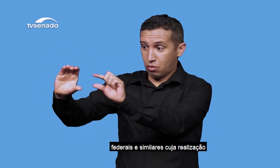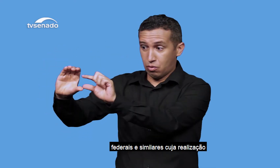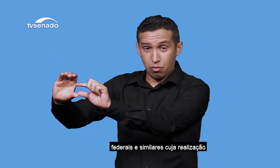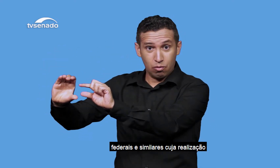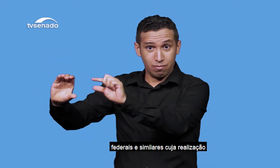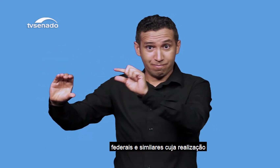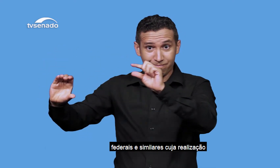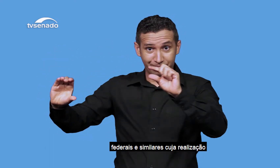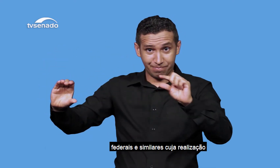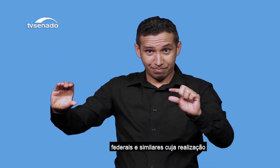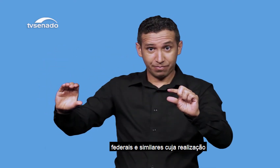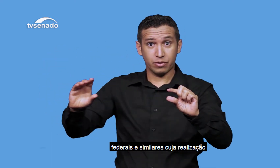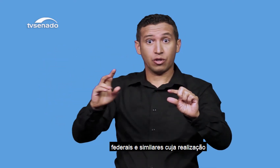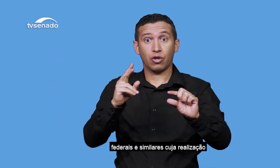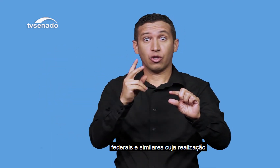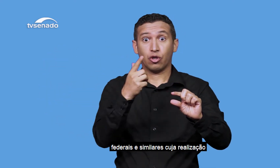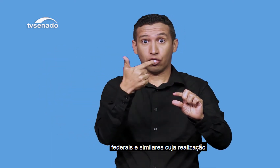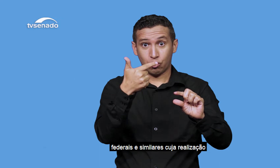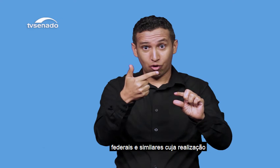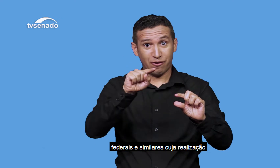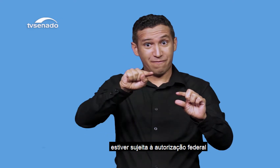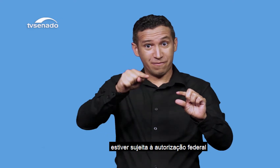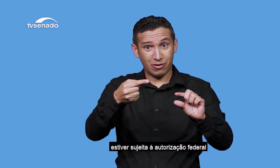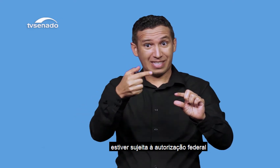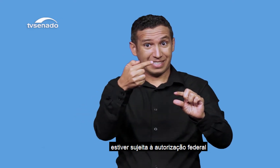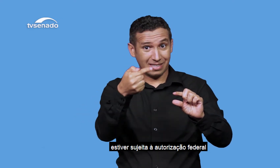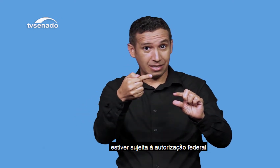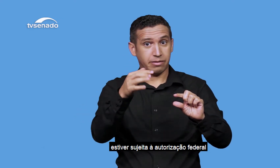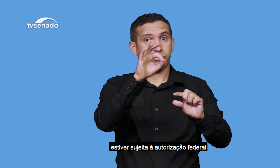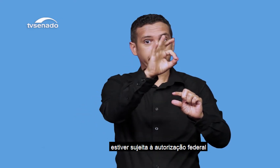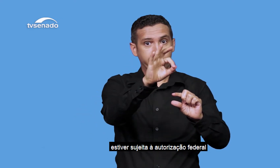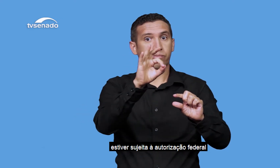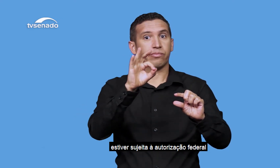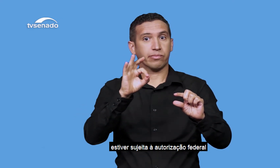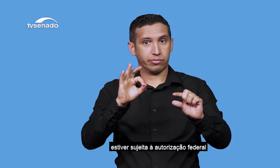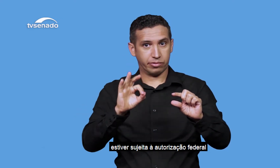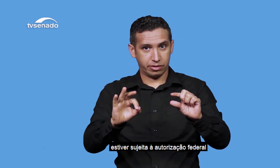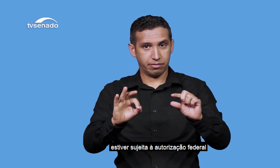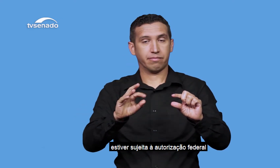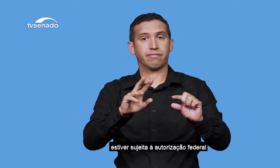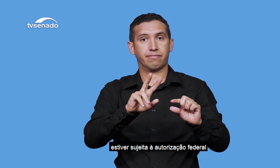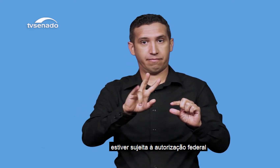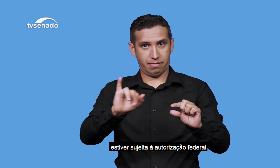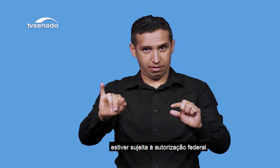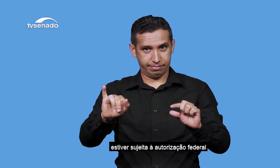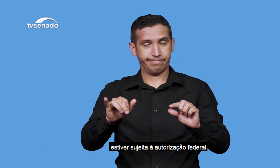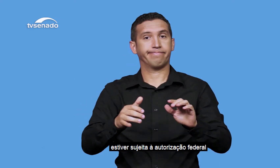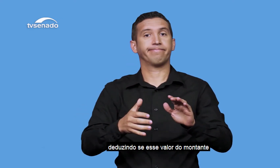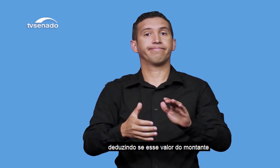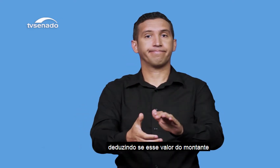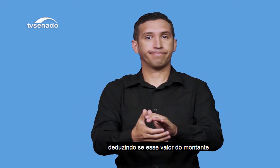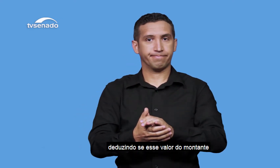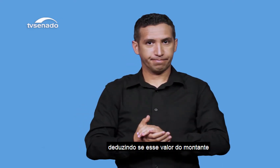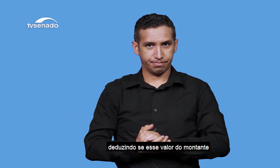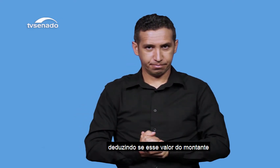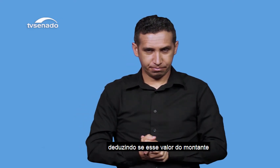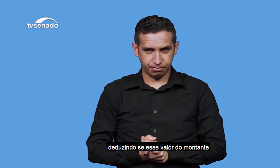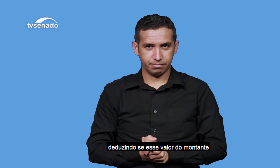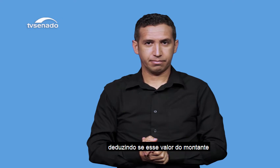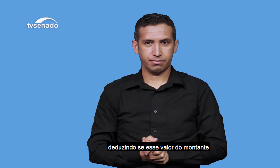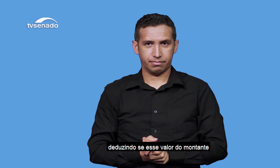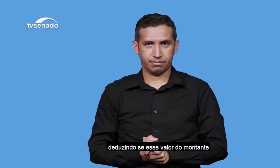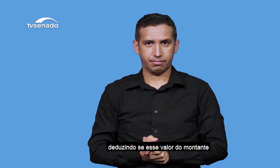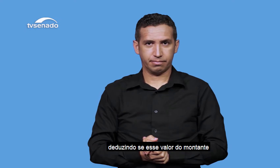federais e similares cuja realização estiver sujeita à autorização federal deduzindo se